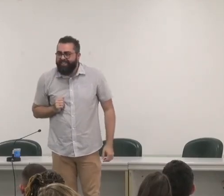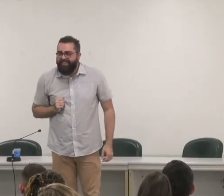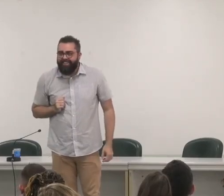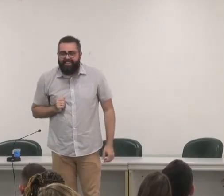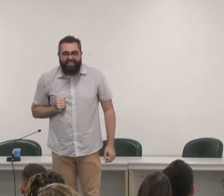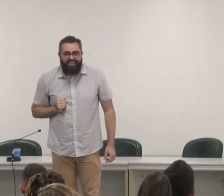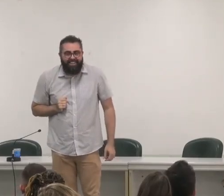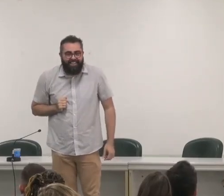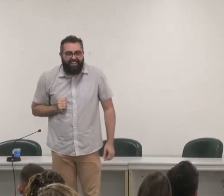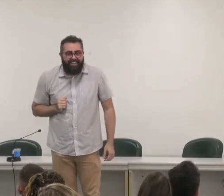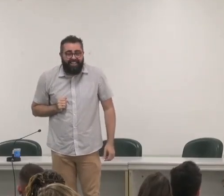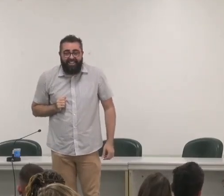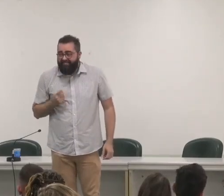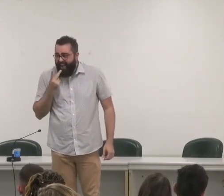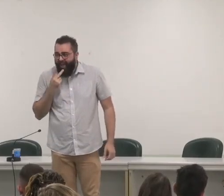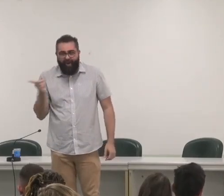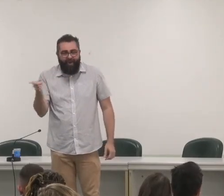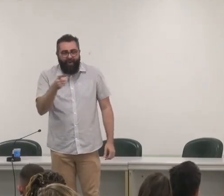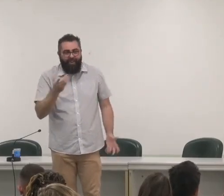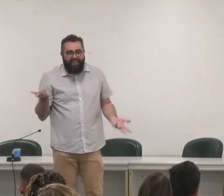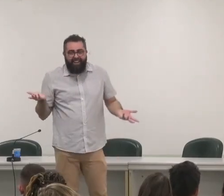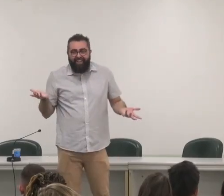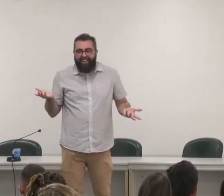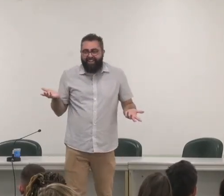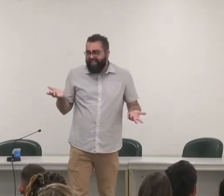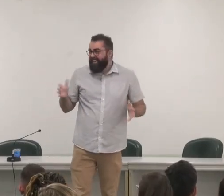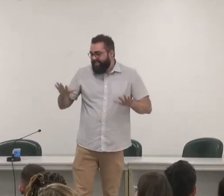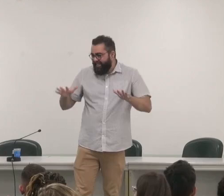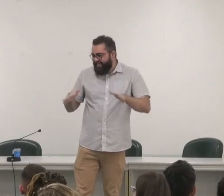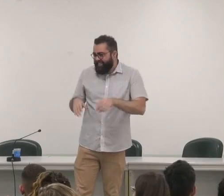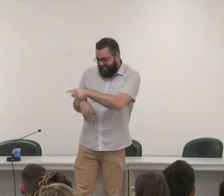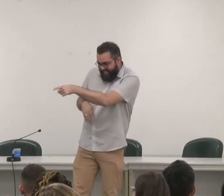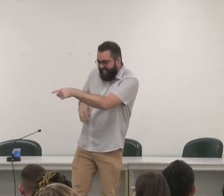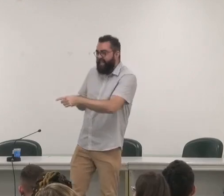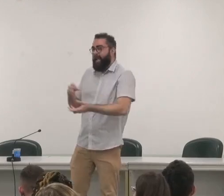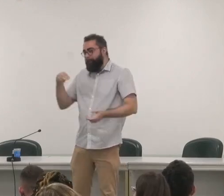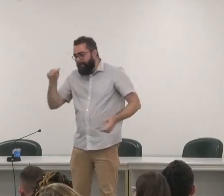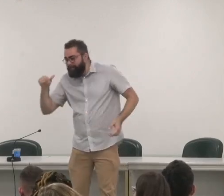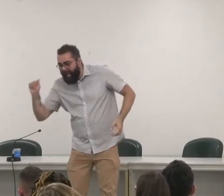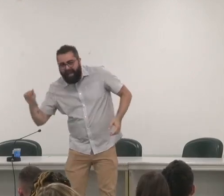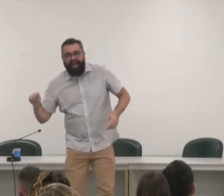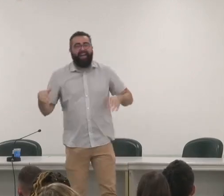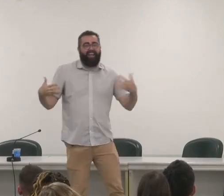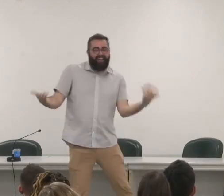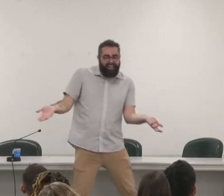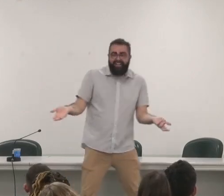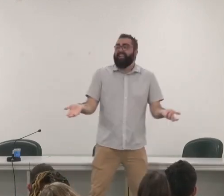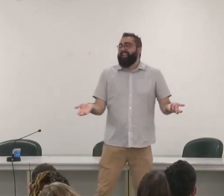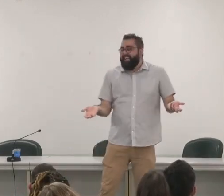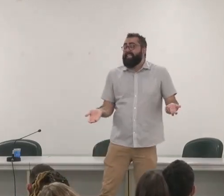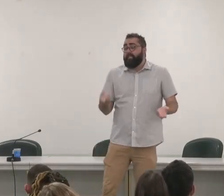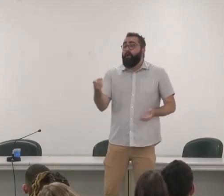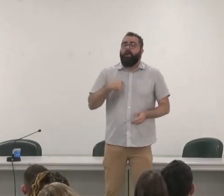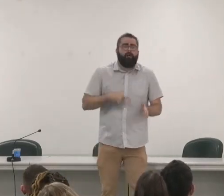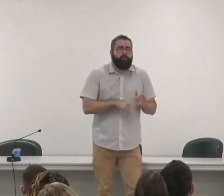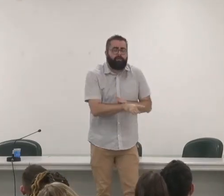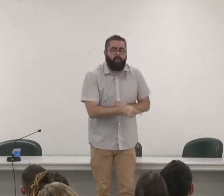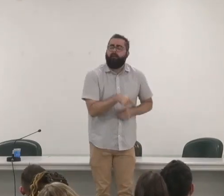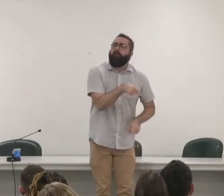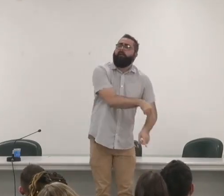vocês, a primeira palavra que os filhos de vocês disseram? Se lembra? Você lembra, Angélica? Mamãe, exato. Então, a